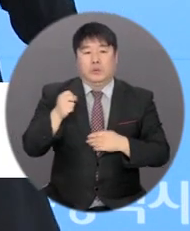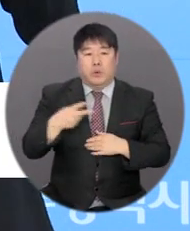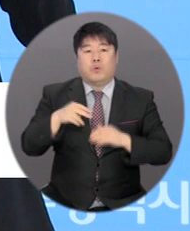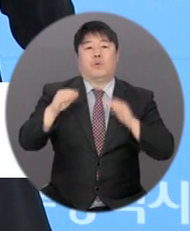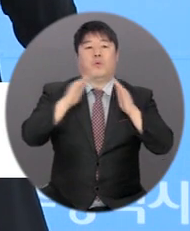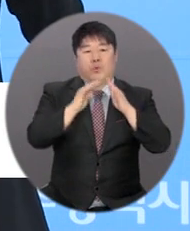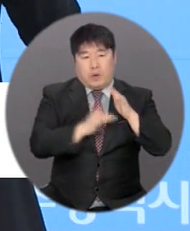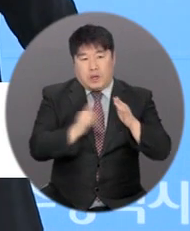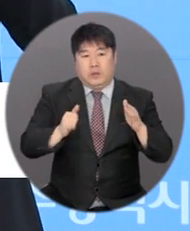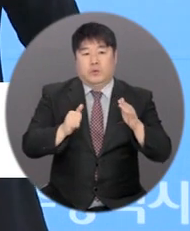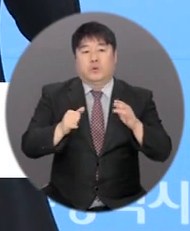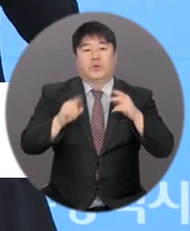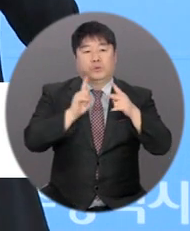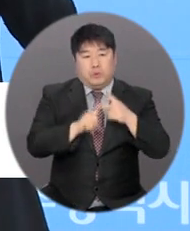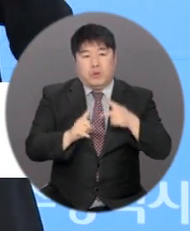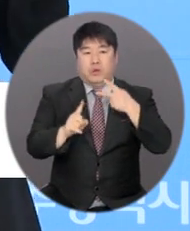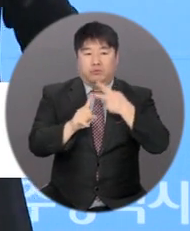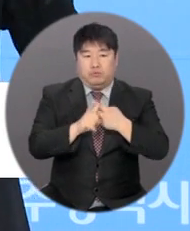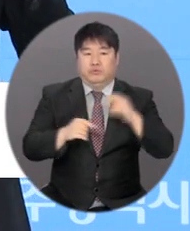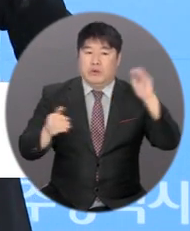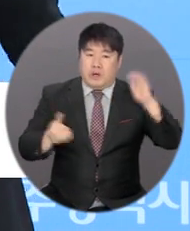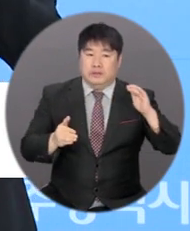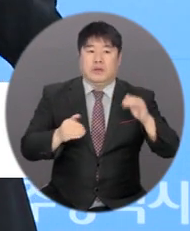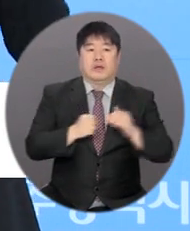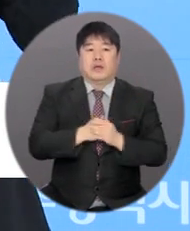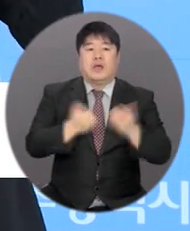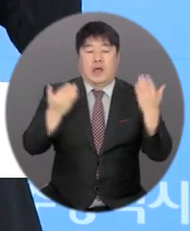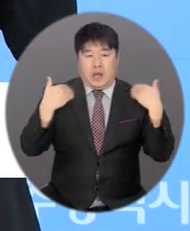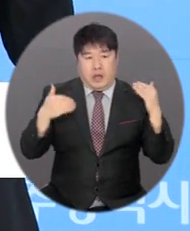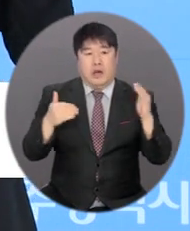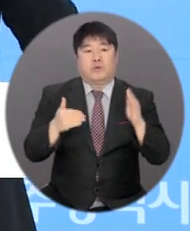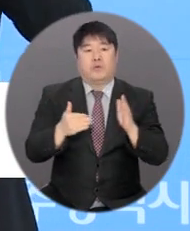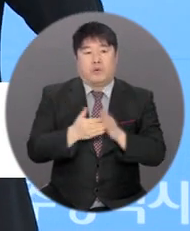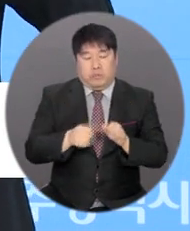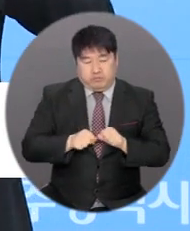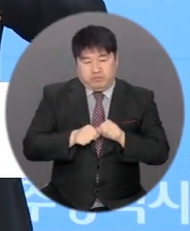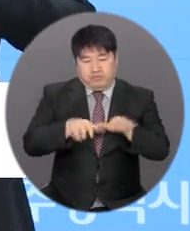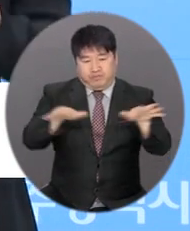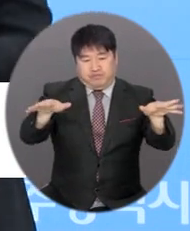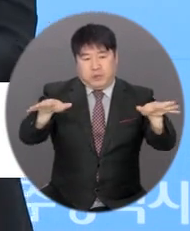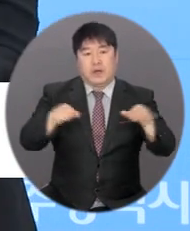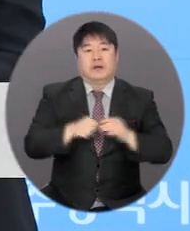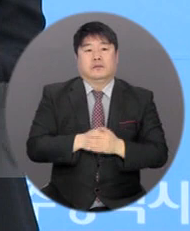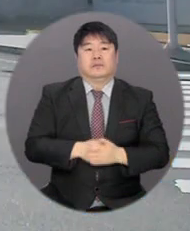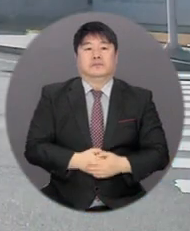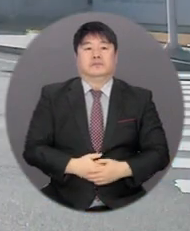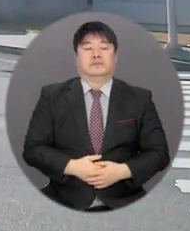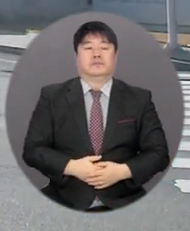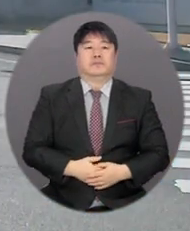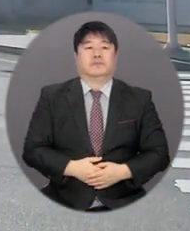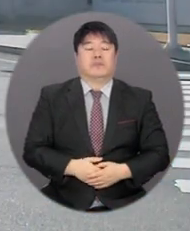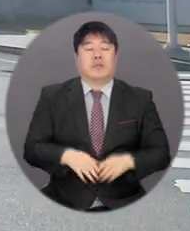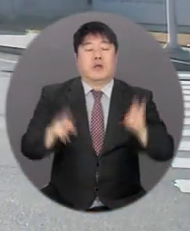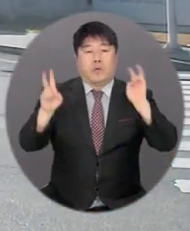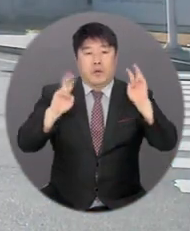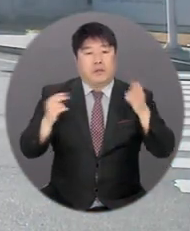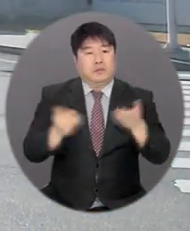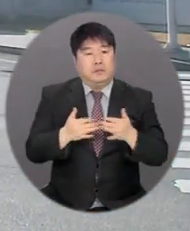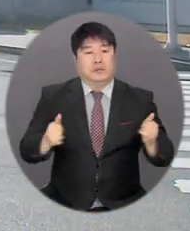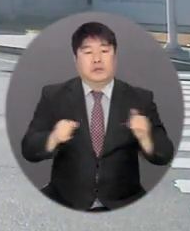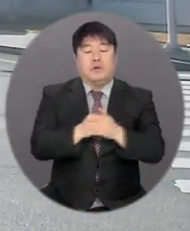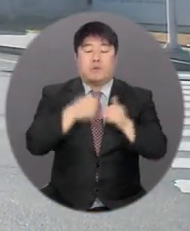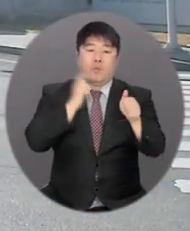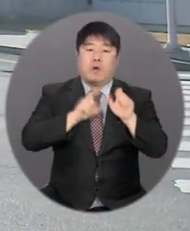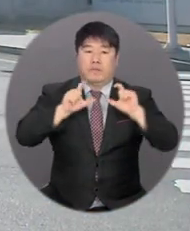가족이 초등학생, 중학생이 있음으로써 학교에까지 좀 확산된 그런 양상을 보이고 있습니다. 회사 직원들이